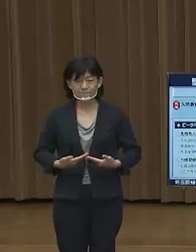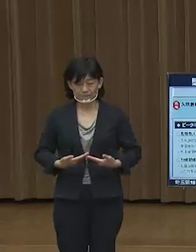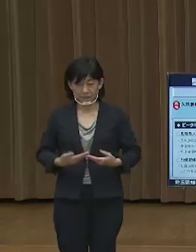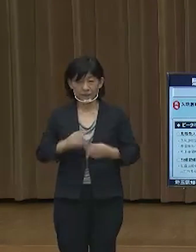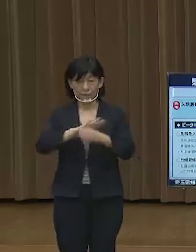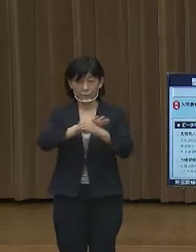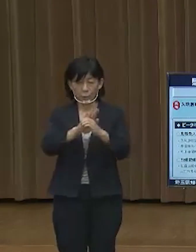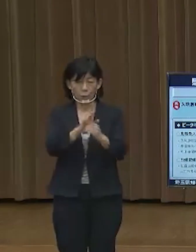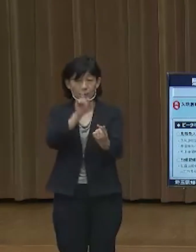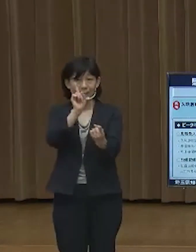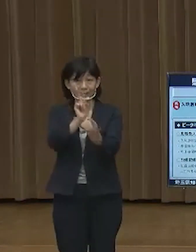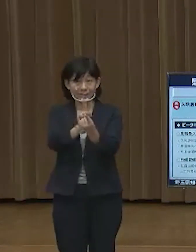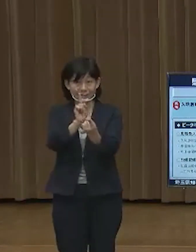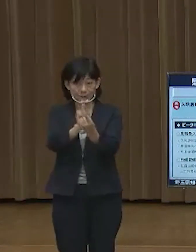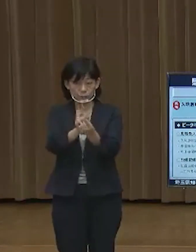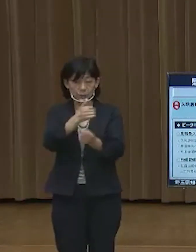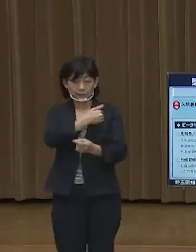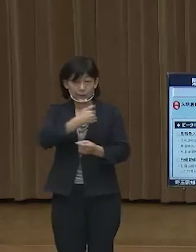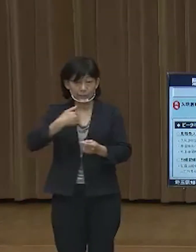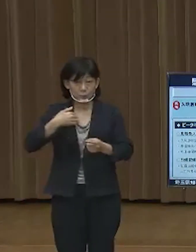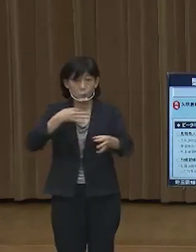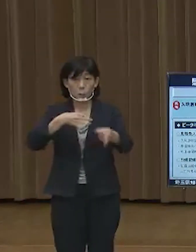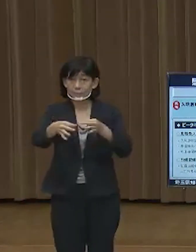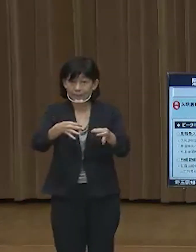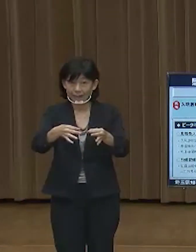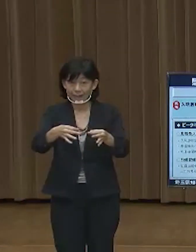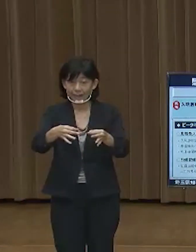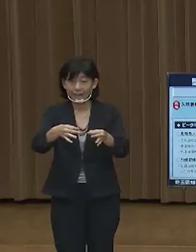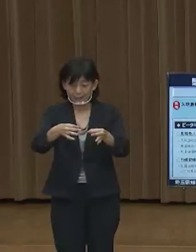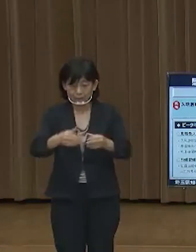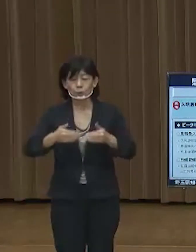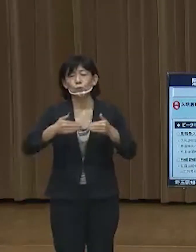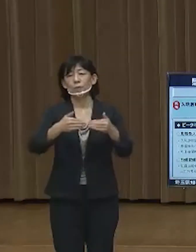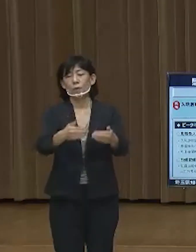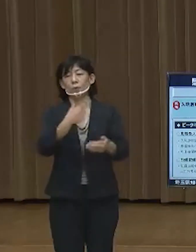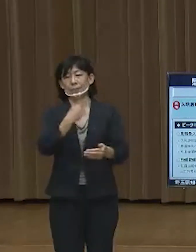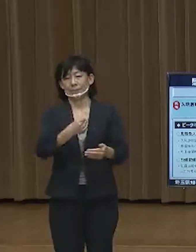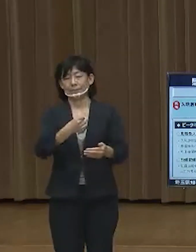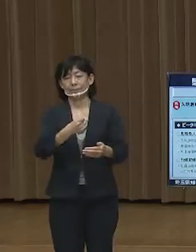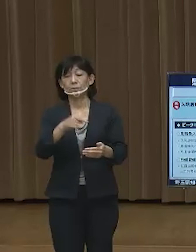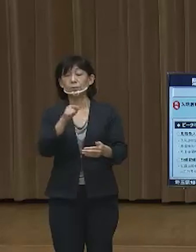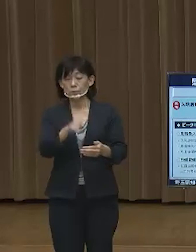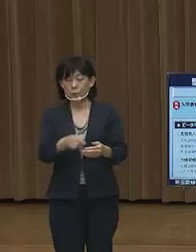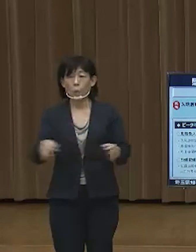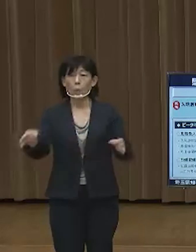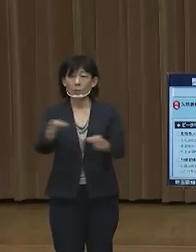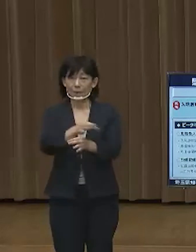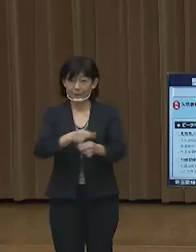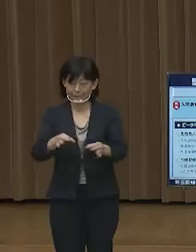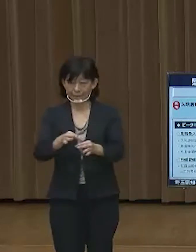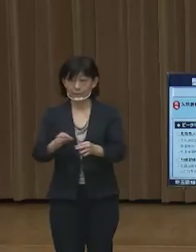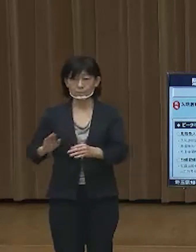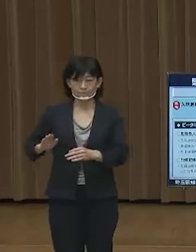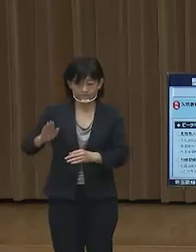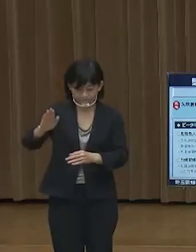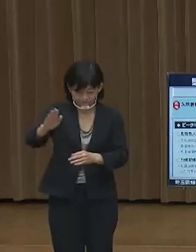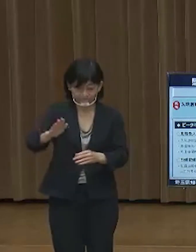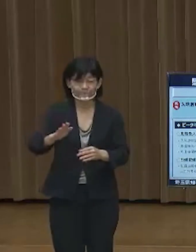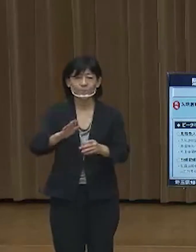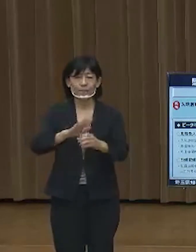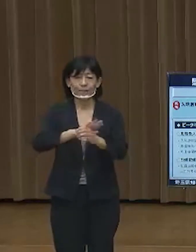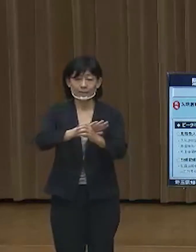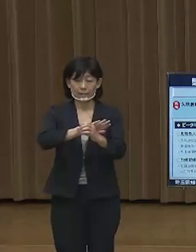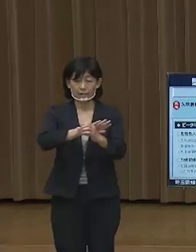を講じた店において進めていただくことによって、経済と感染症防止対策の両立を図れる